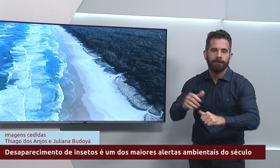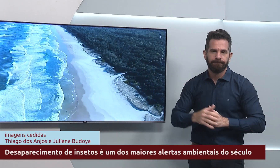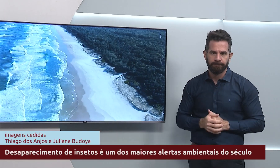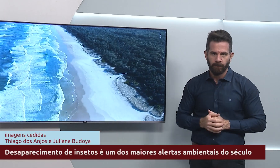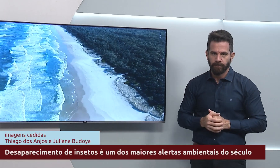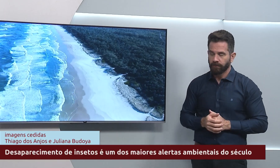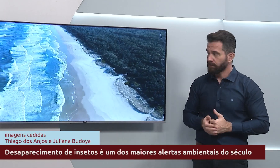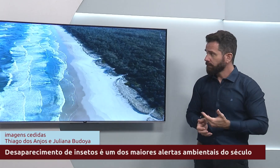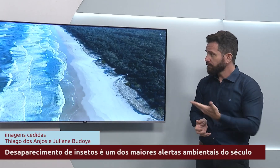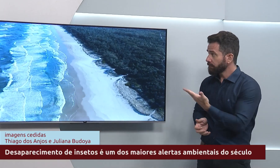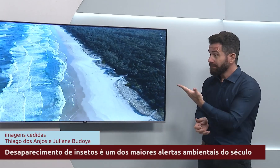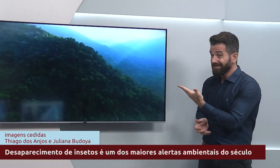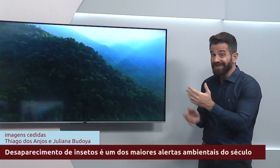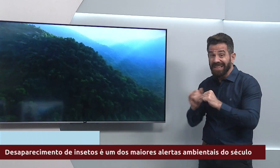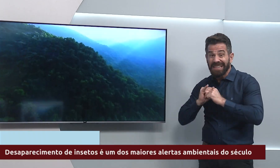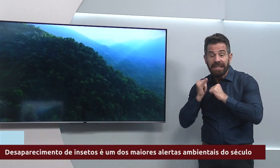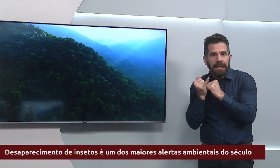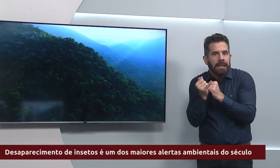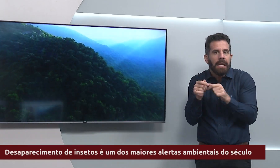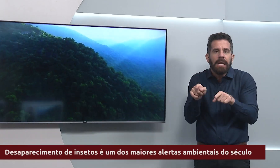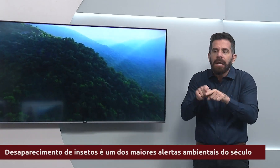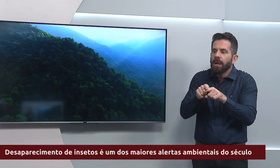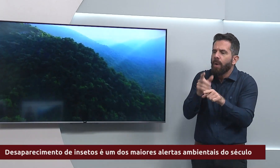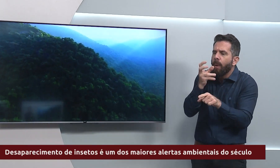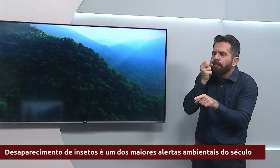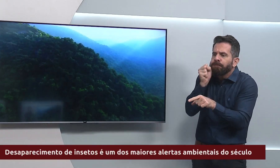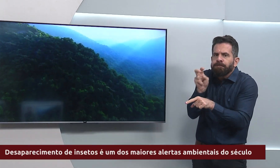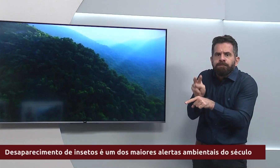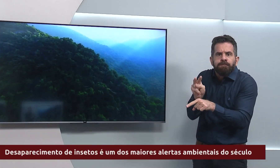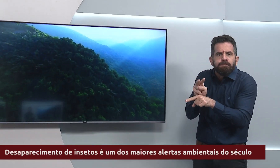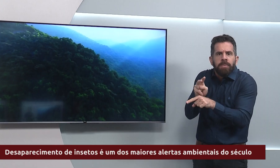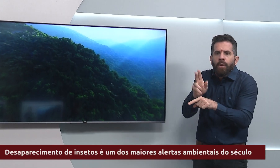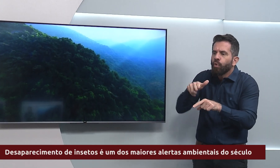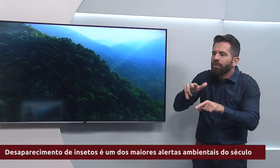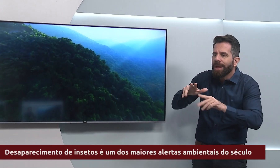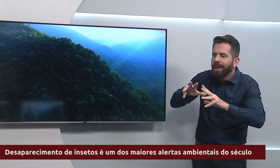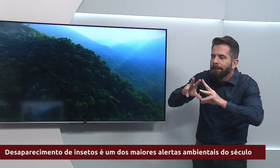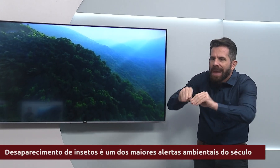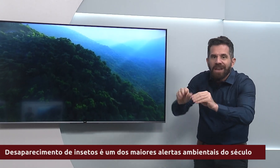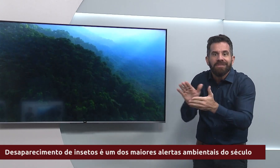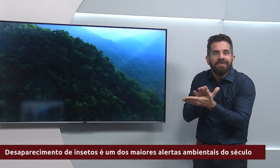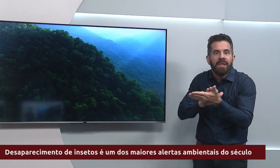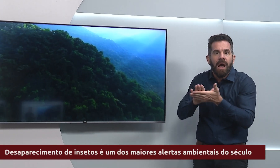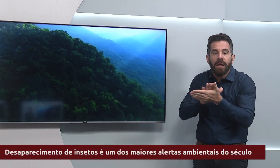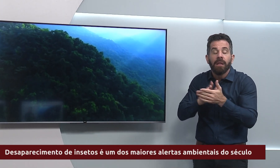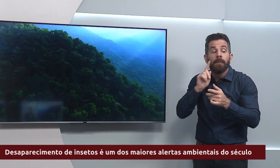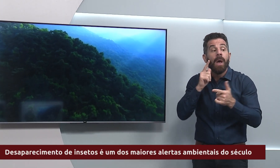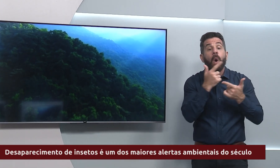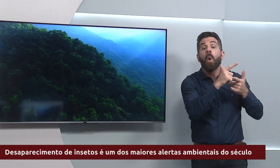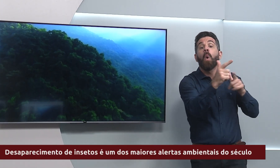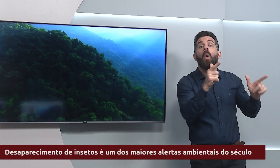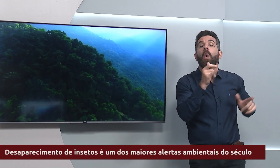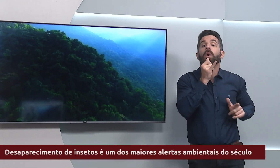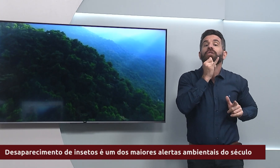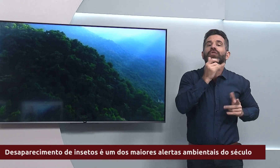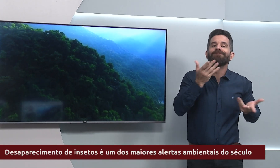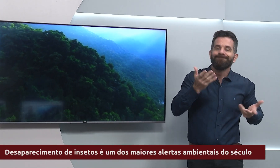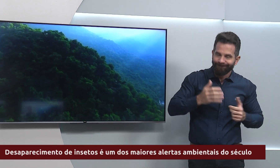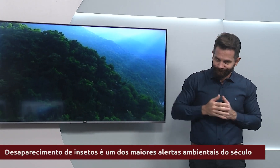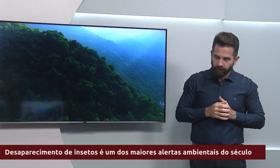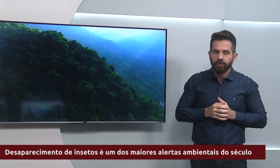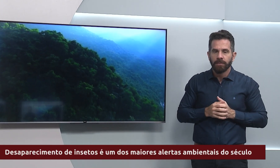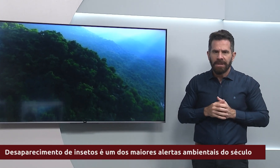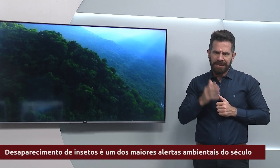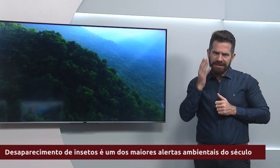paraíso quase intocado elas desapareceram, o que dizer do resto do planeta? A nossa Mata Atlântica, por exemplo, está